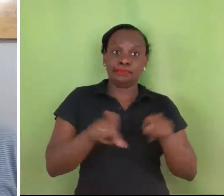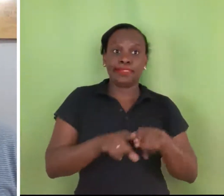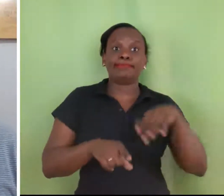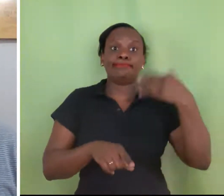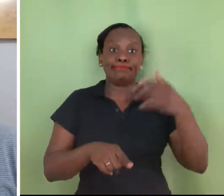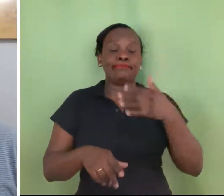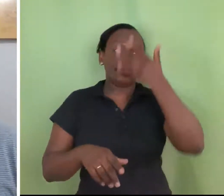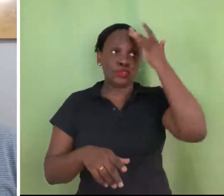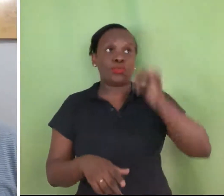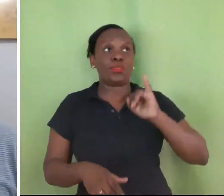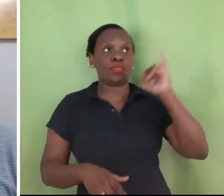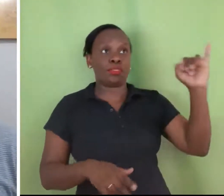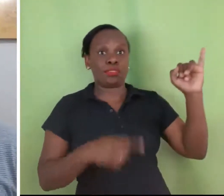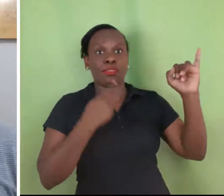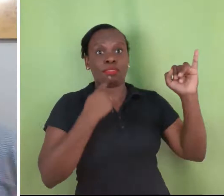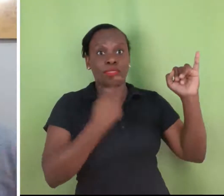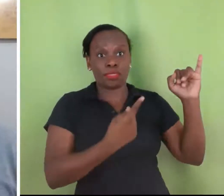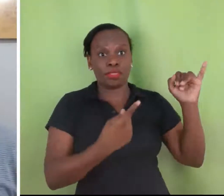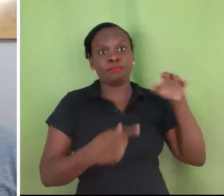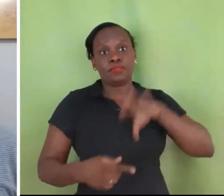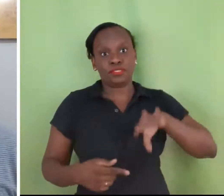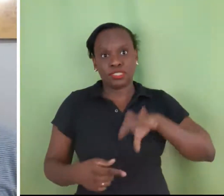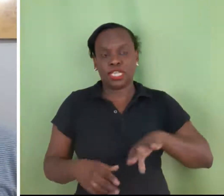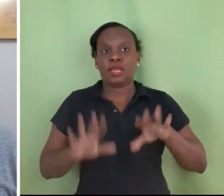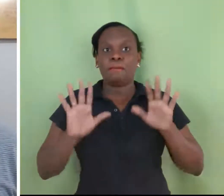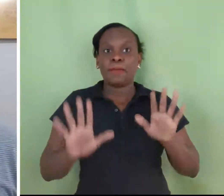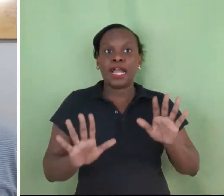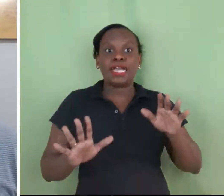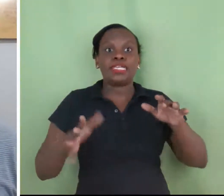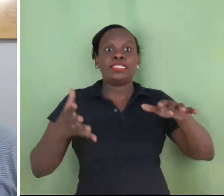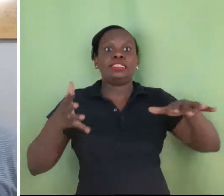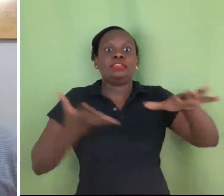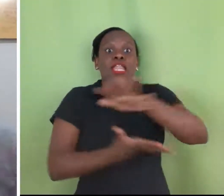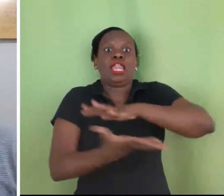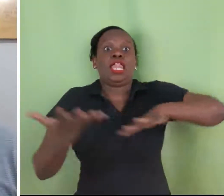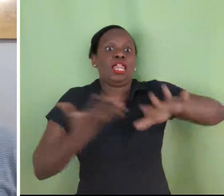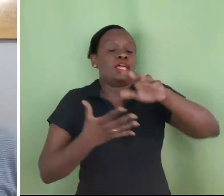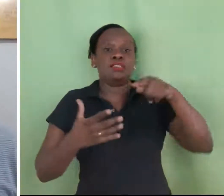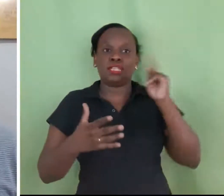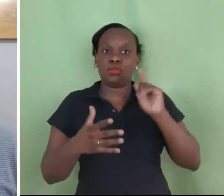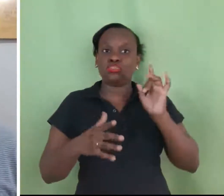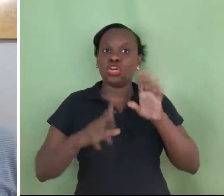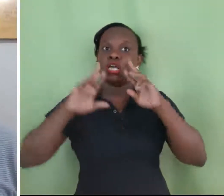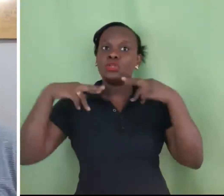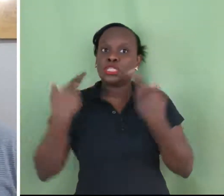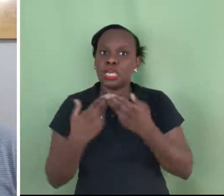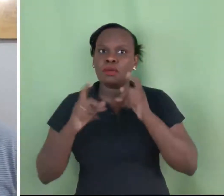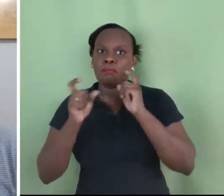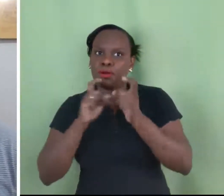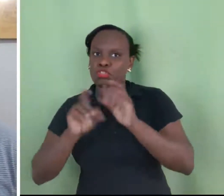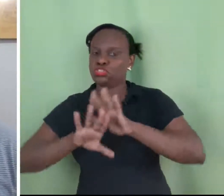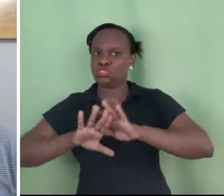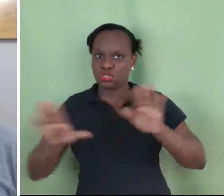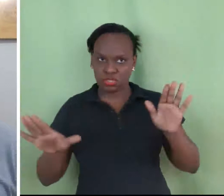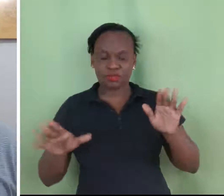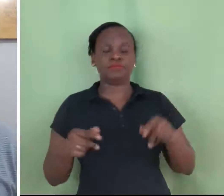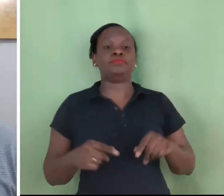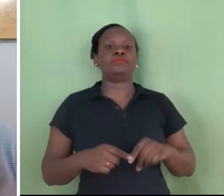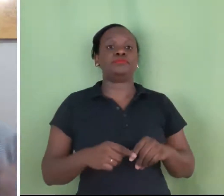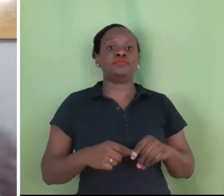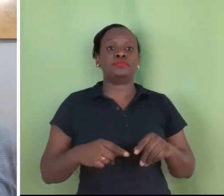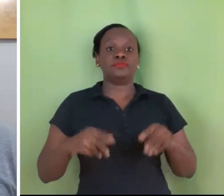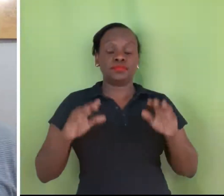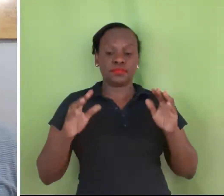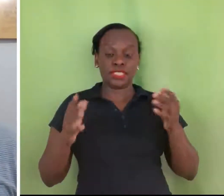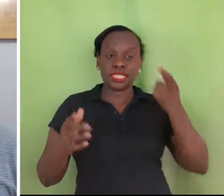sendo denunciados, né, na verdade não chegou a ocorrer a revolta de fato, só reuniões, né, para discutir suas ideias,